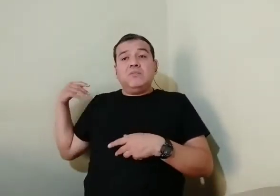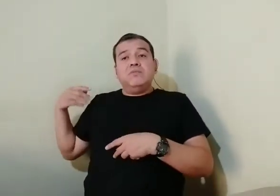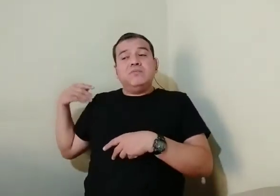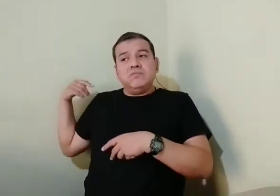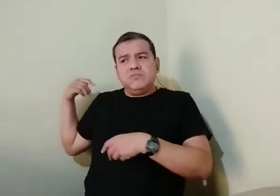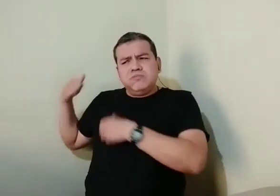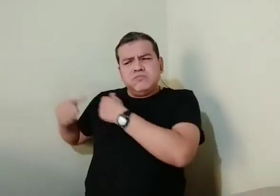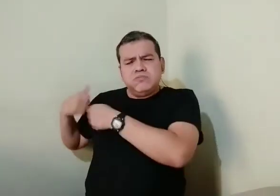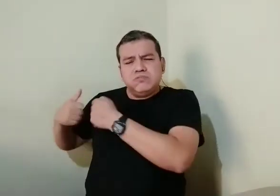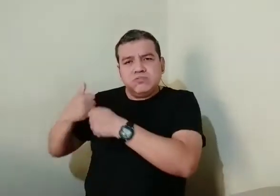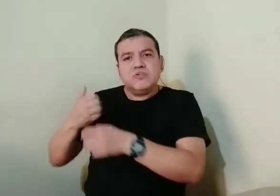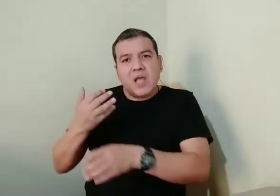a nosotros.